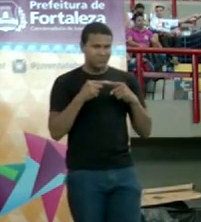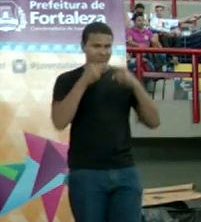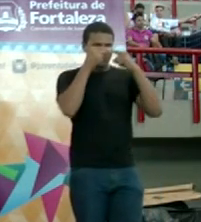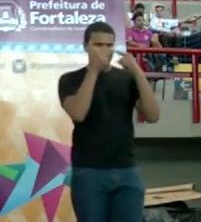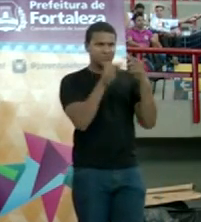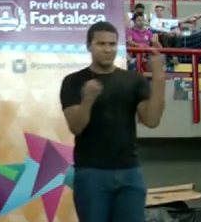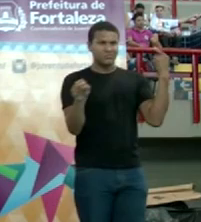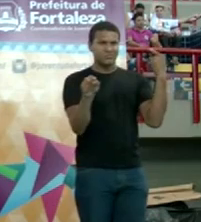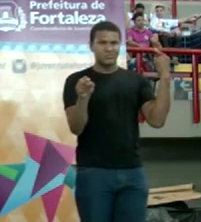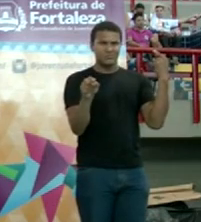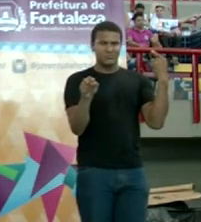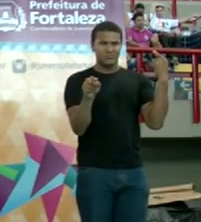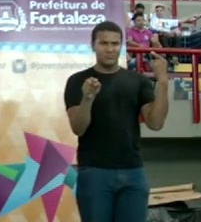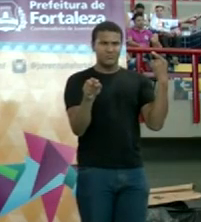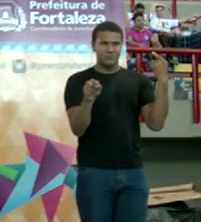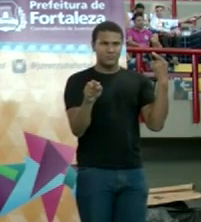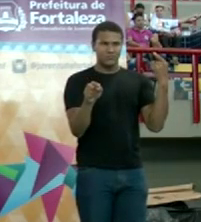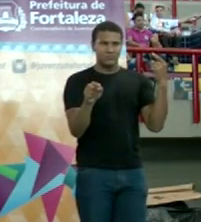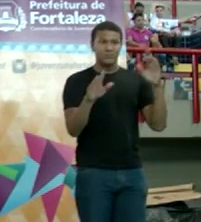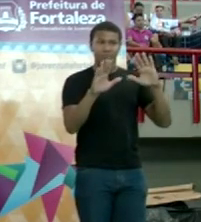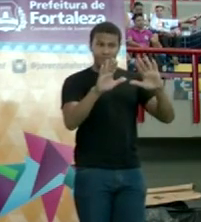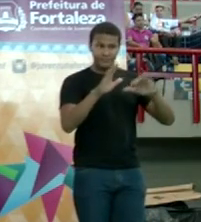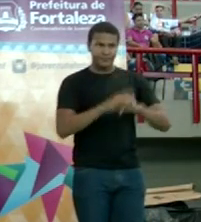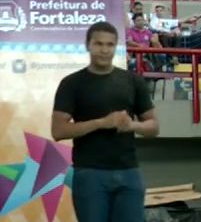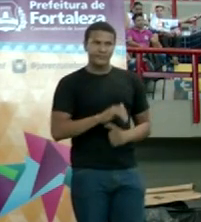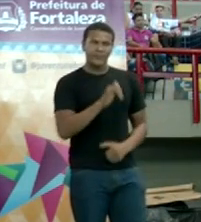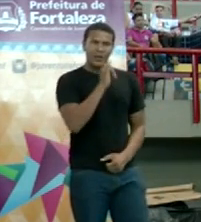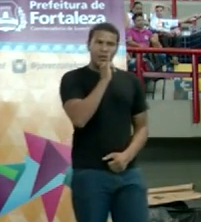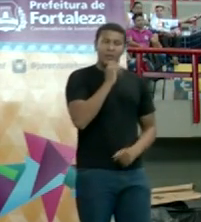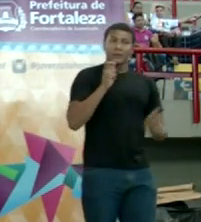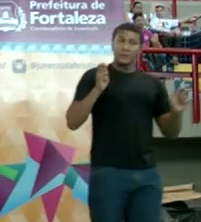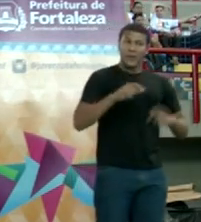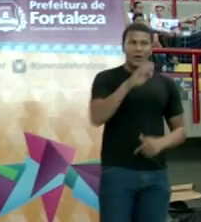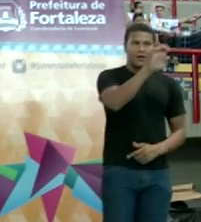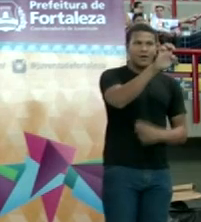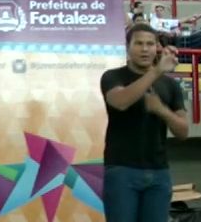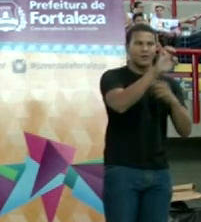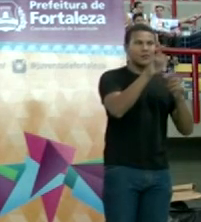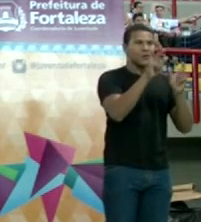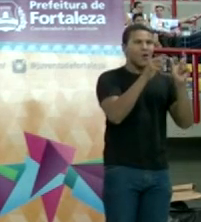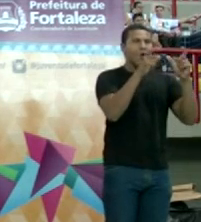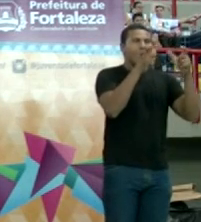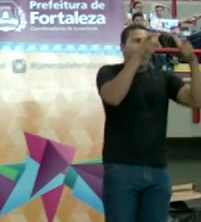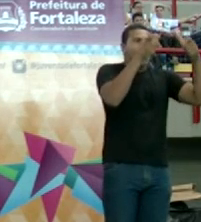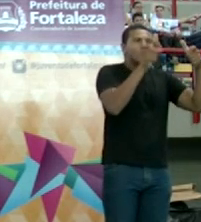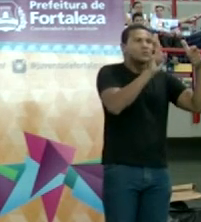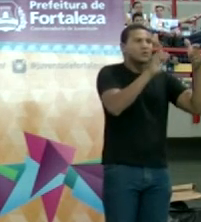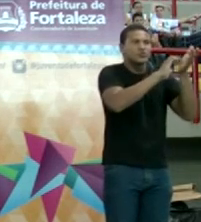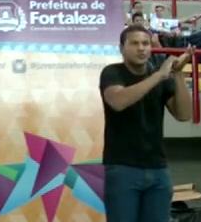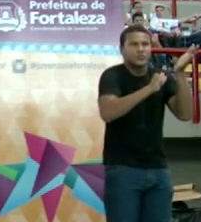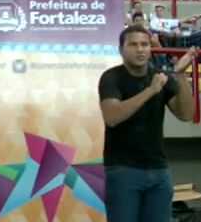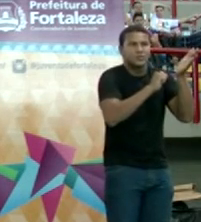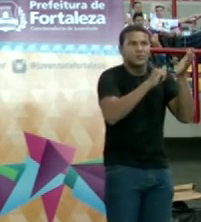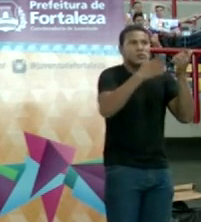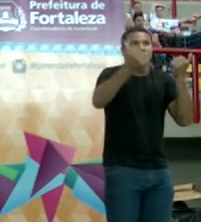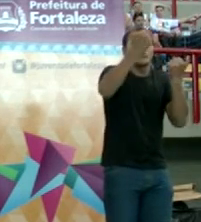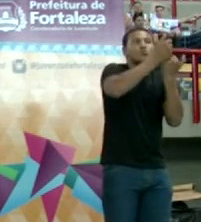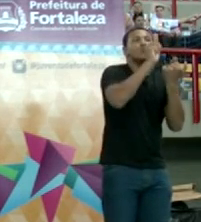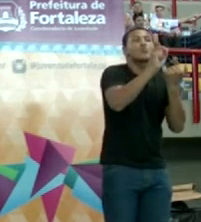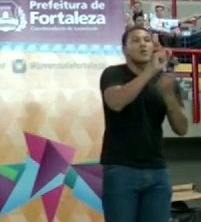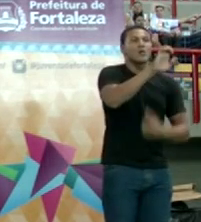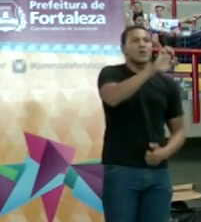podemos observar. Aí seria em que podemos observar e não onde. Onde é